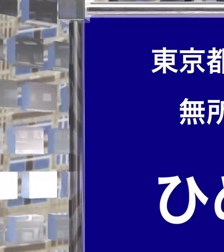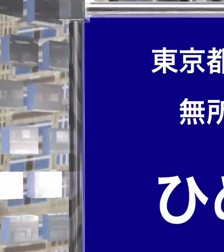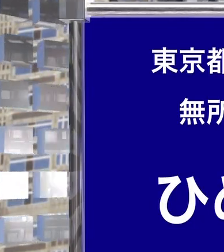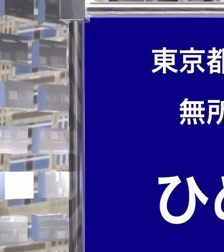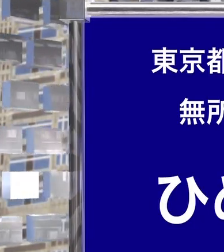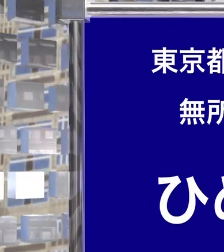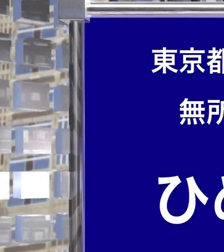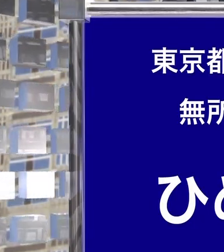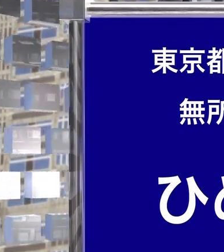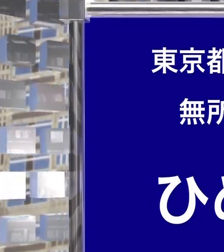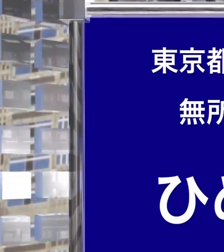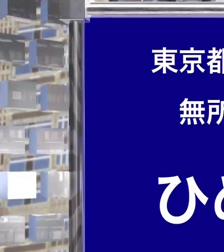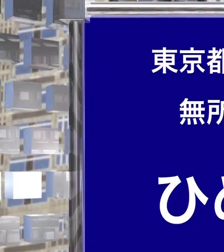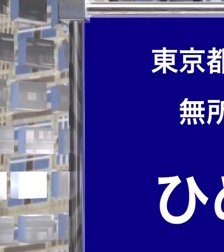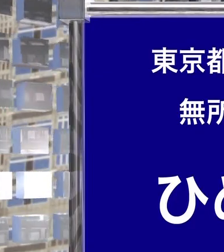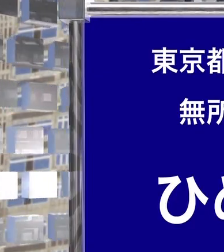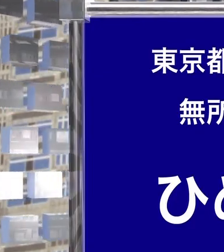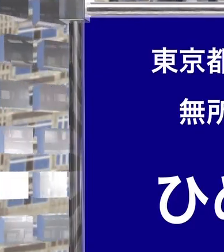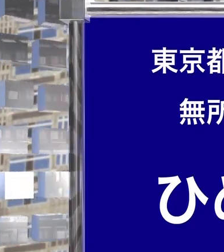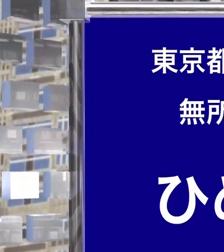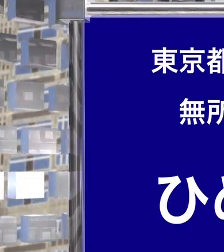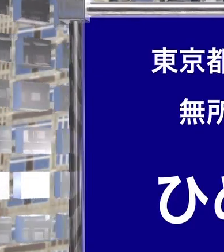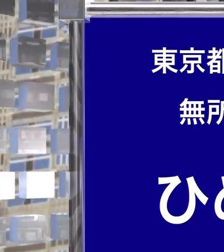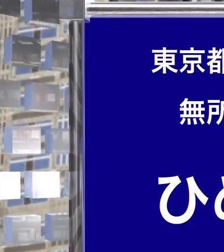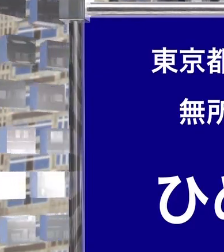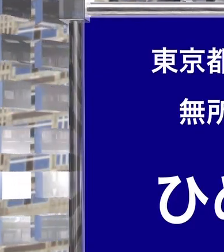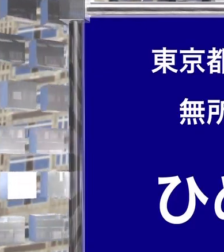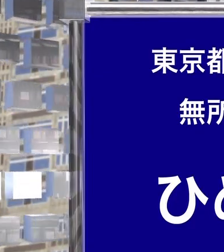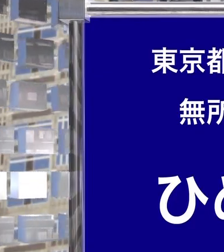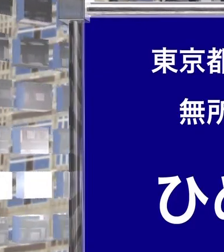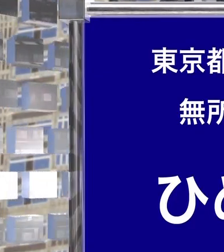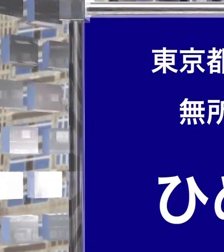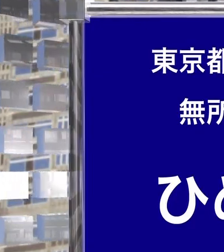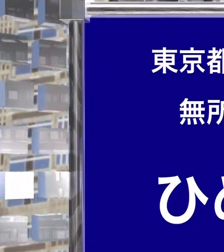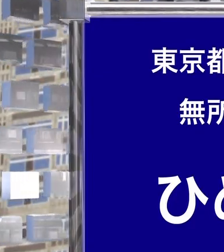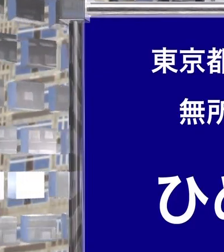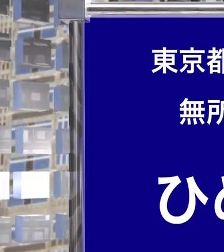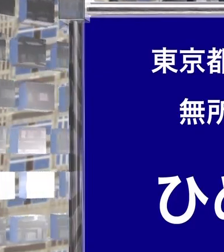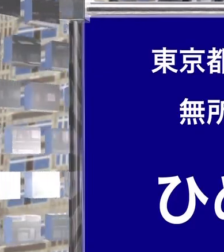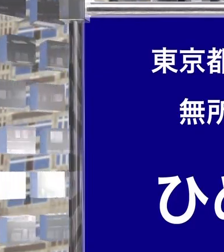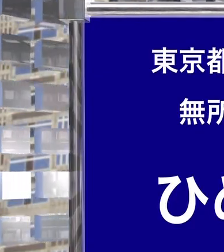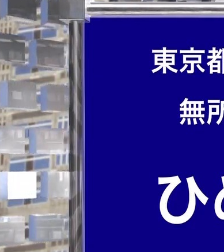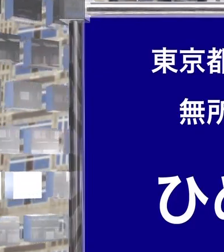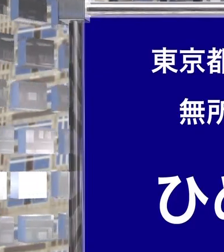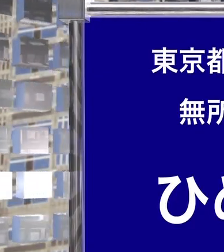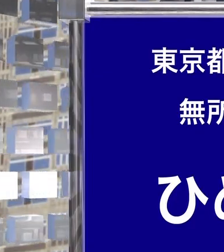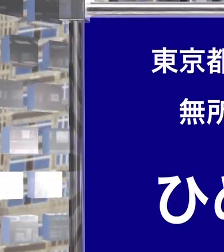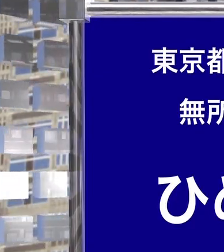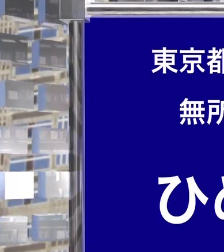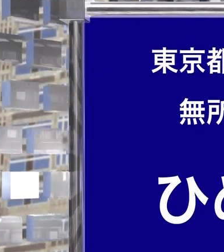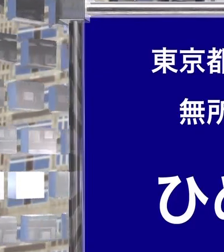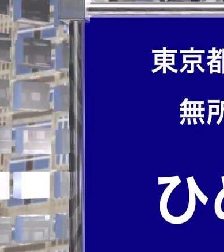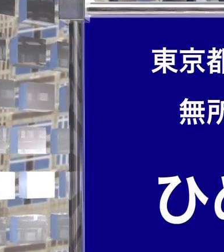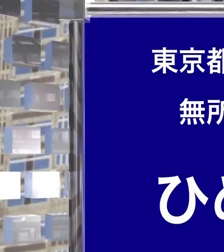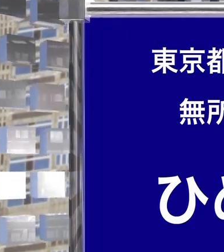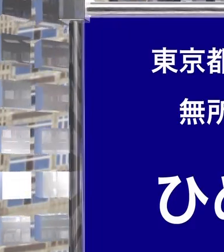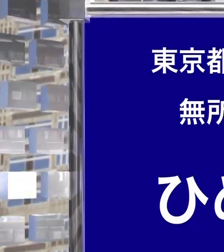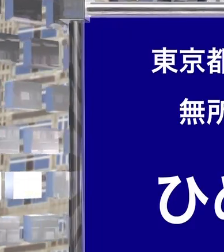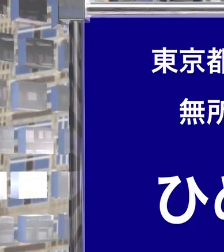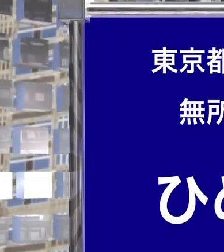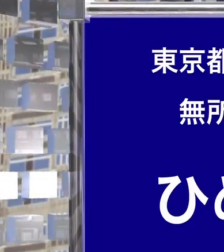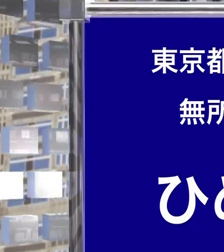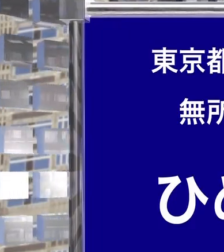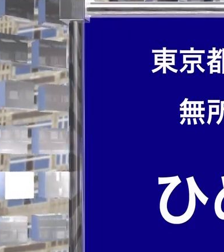27年東京湾に近い農漁村に生まれ3年ほど地方勤務明治